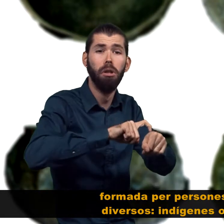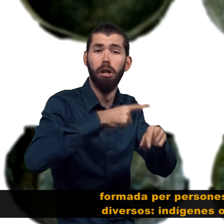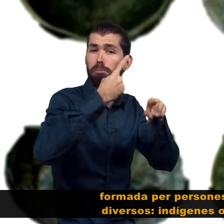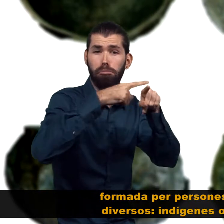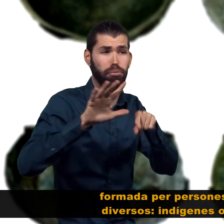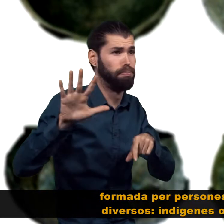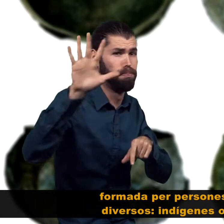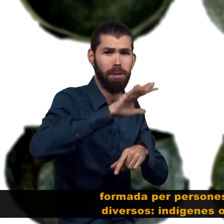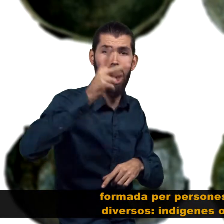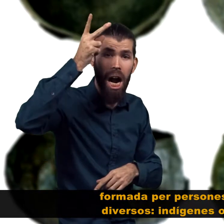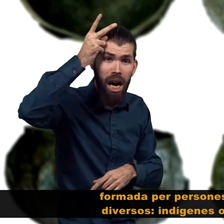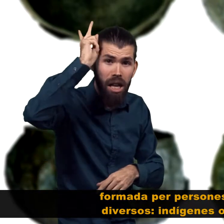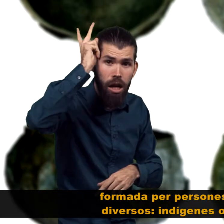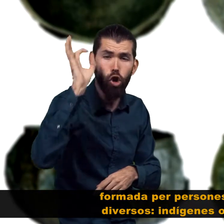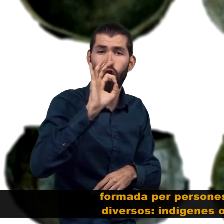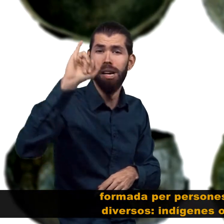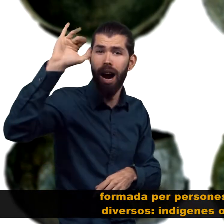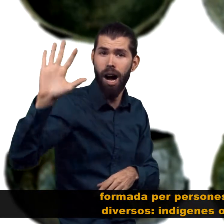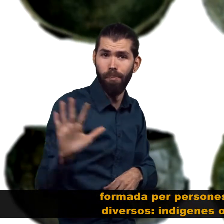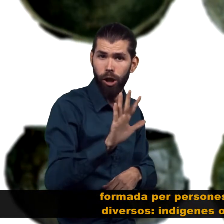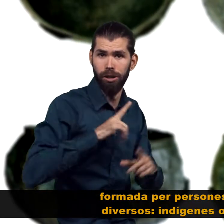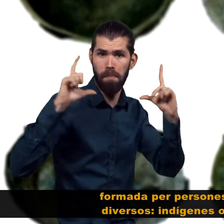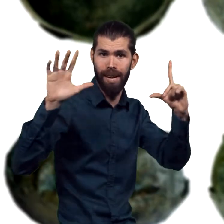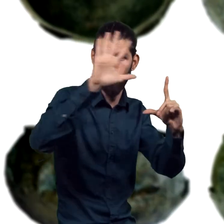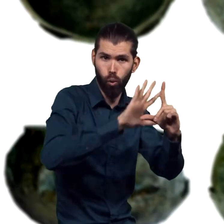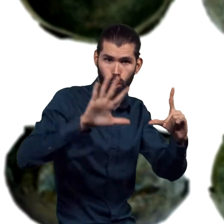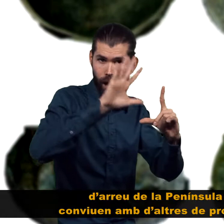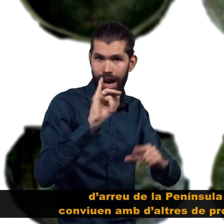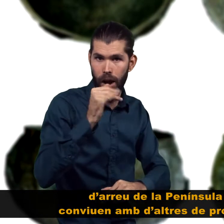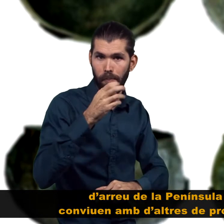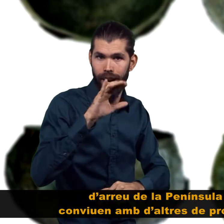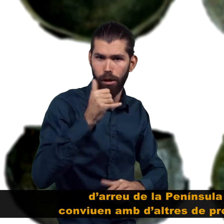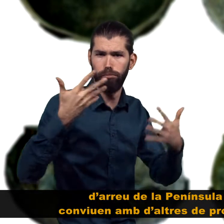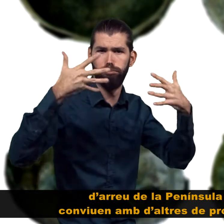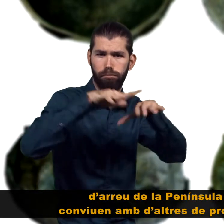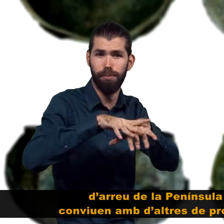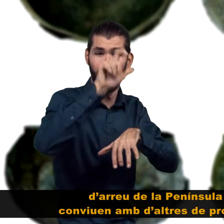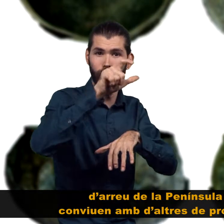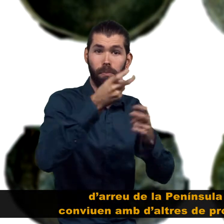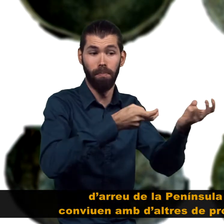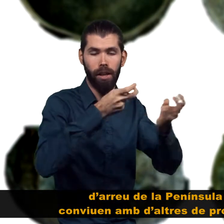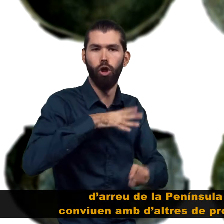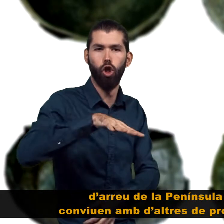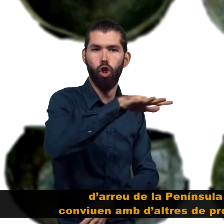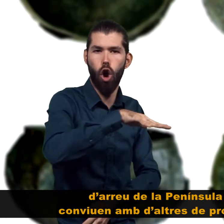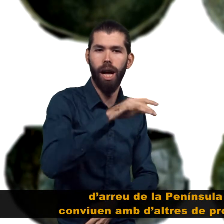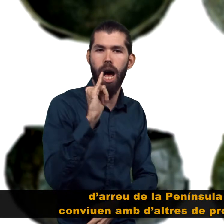diversos, indígenes o ibèriques d'arreu de la península ibèrica que conviuen amb d'altres de procedència